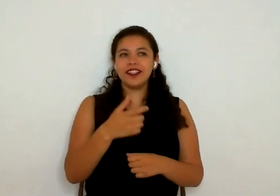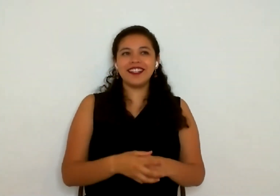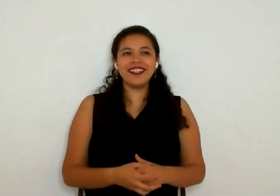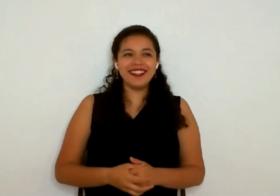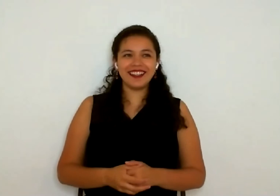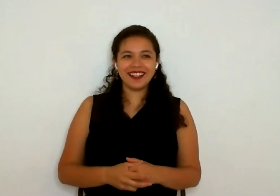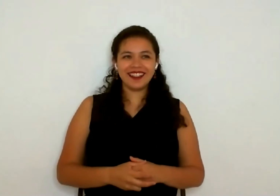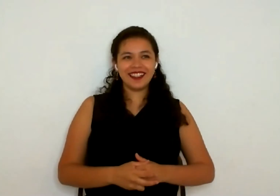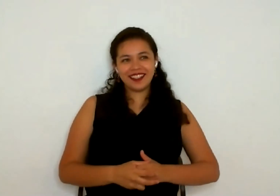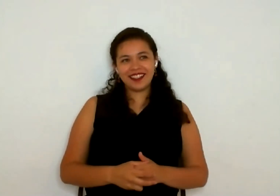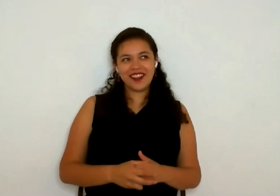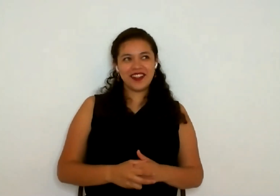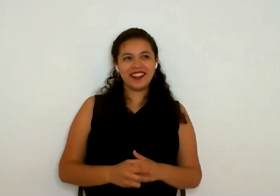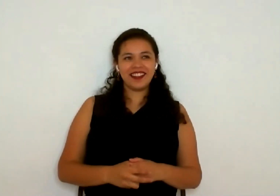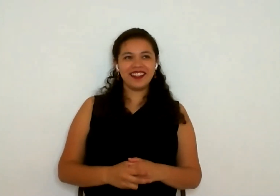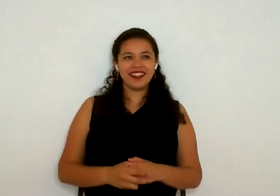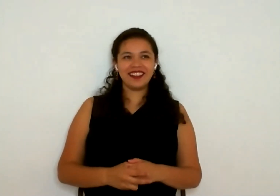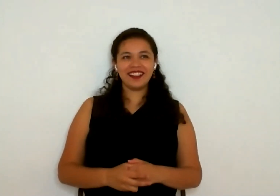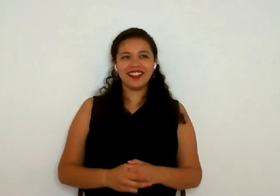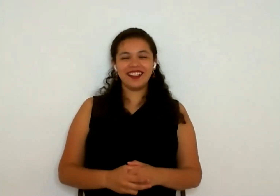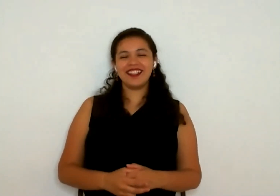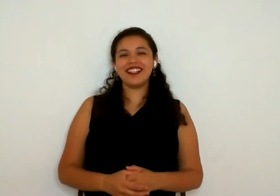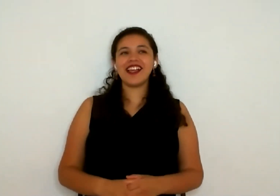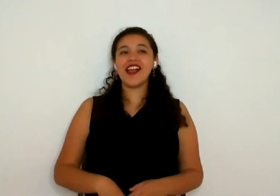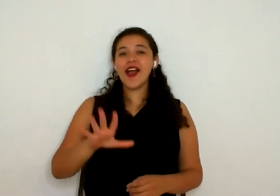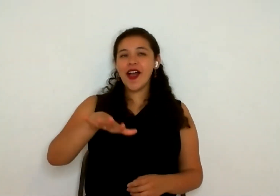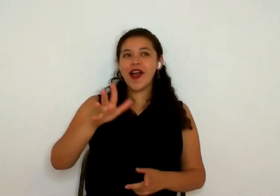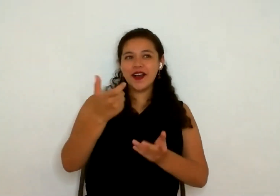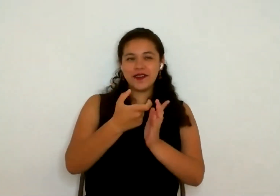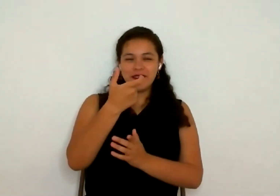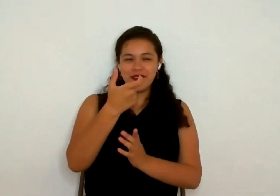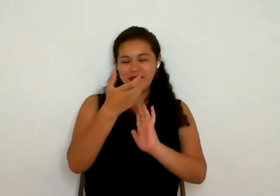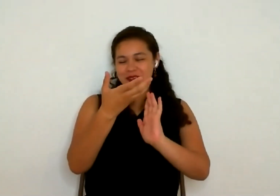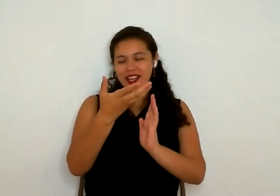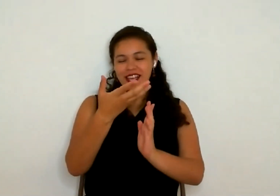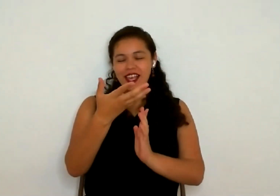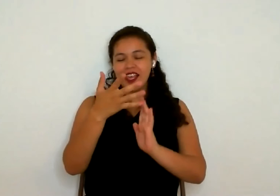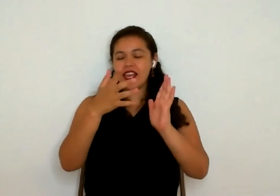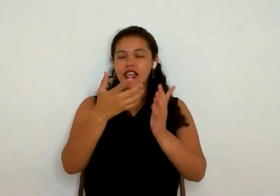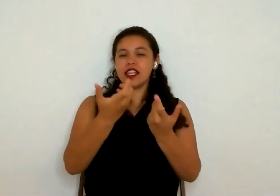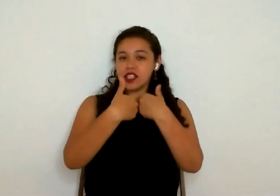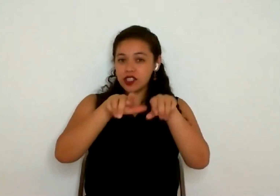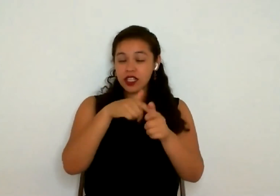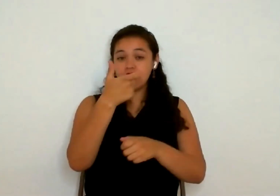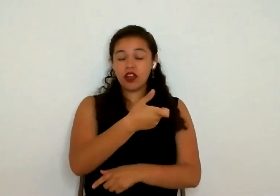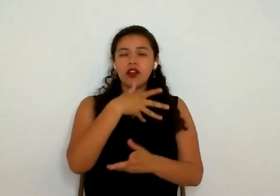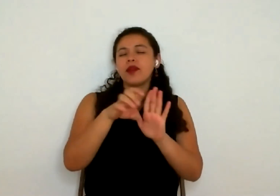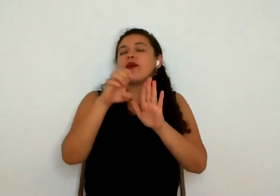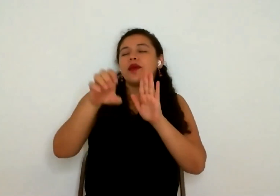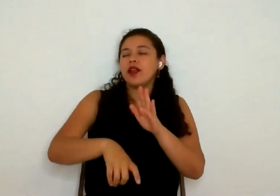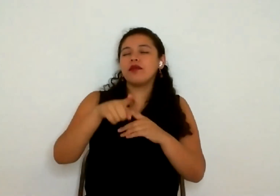ah ok pero por ejemplo en la experiencia de la aplicación del estudio socioeconómico en el caso